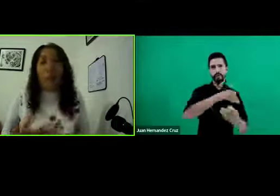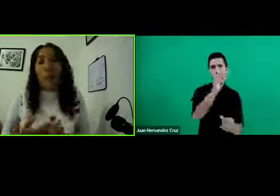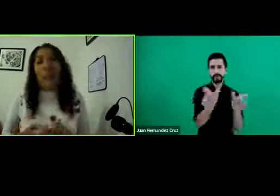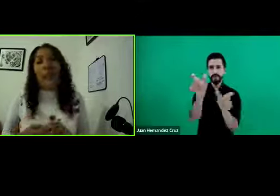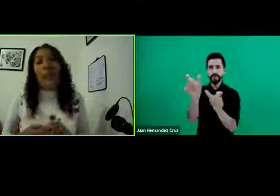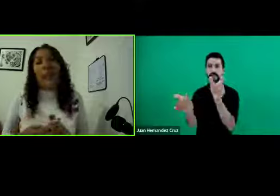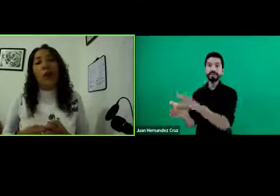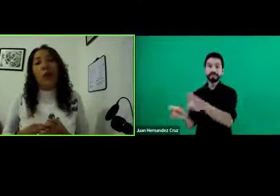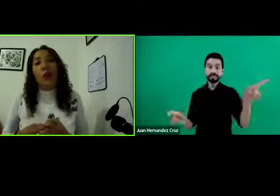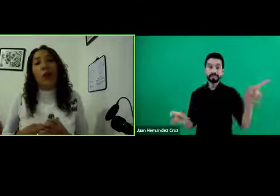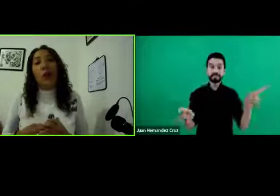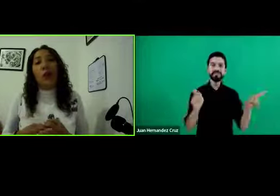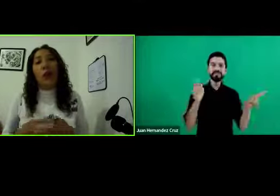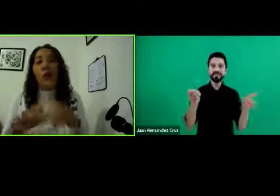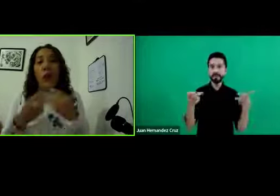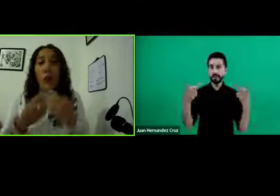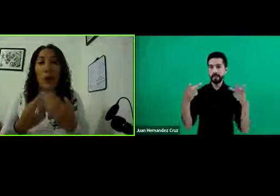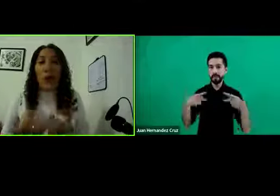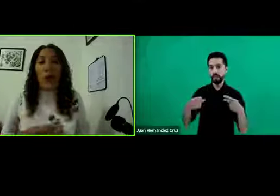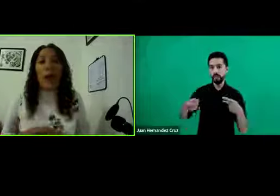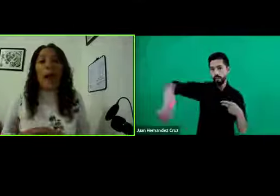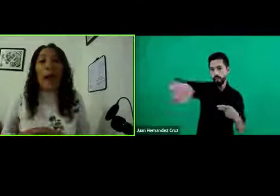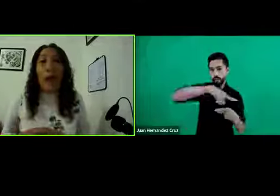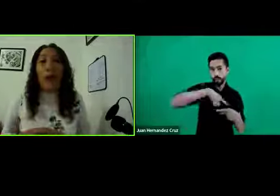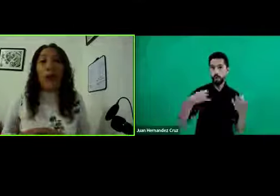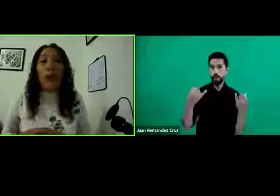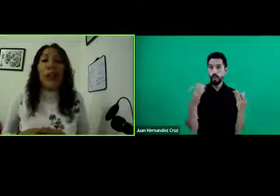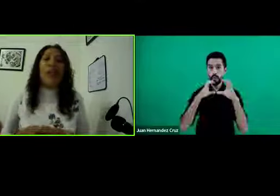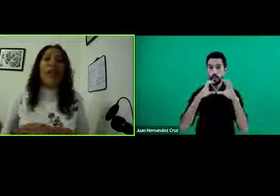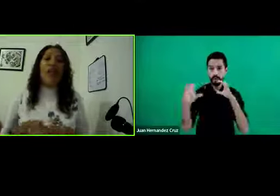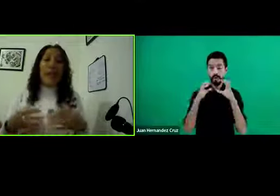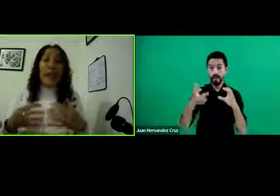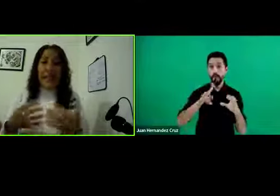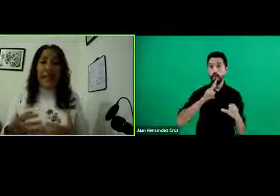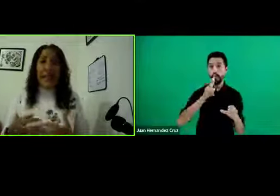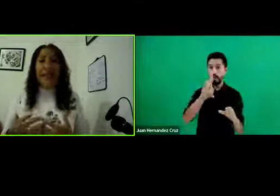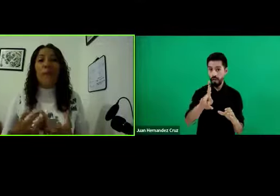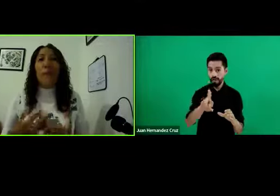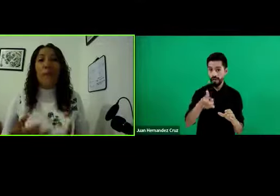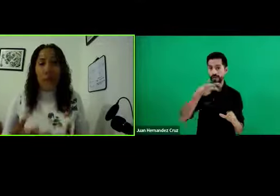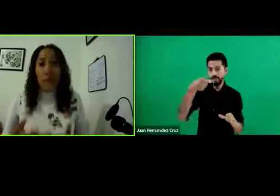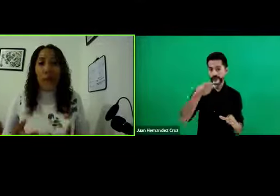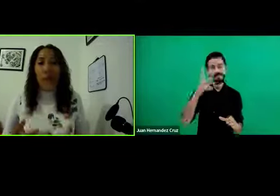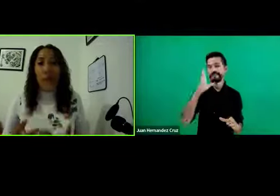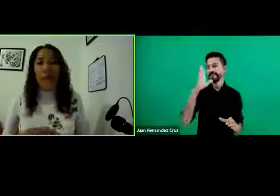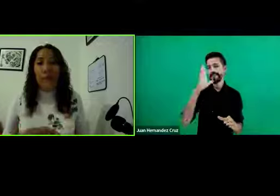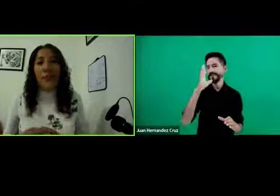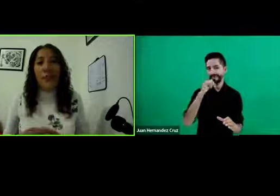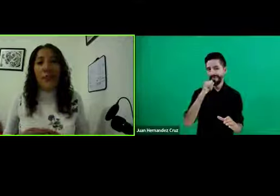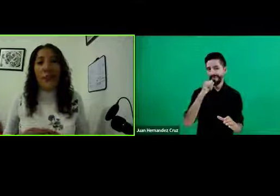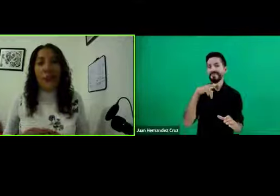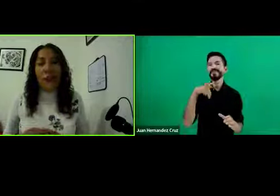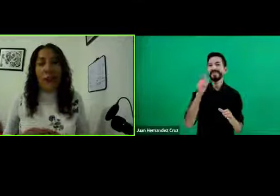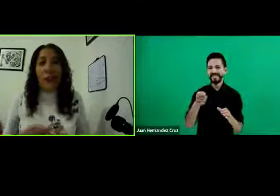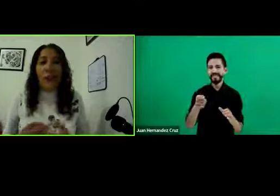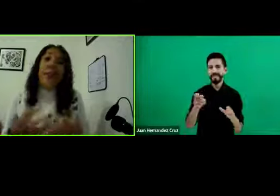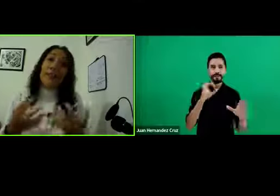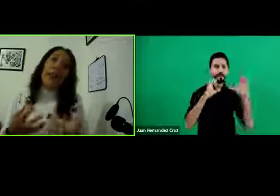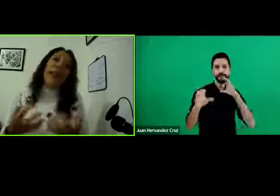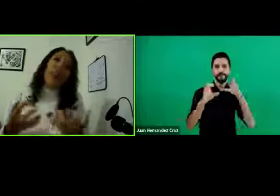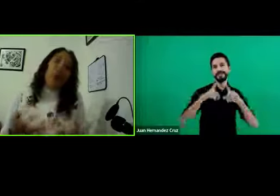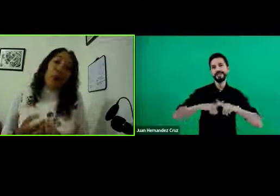posibilidad de comunicarse como nosotros por medio de la voz, sino que en este proceso de buscar esta